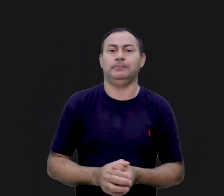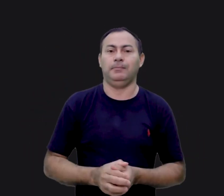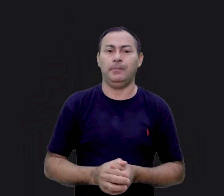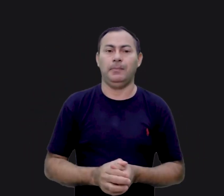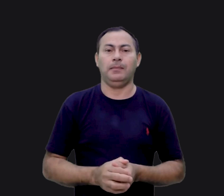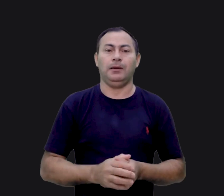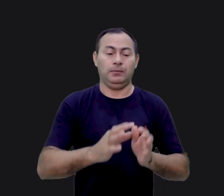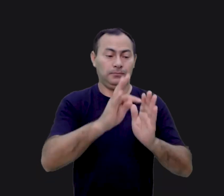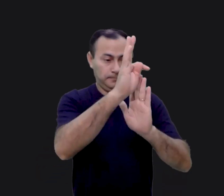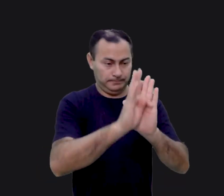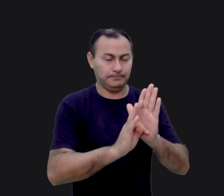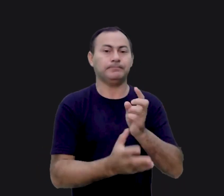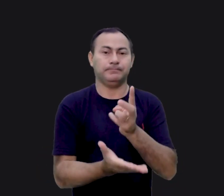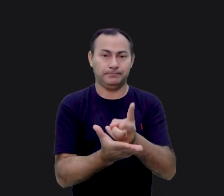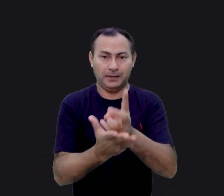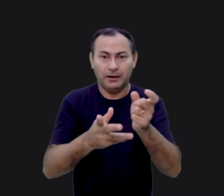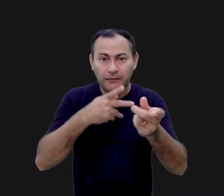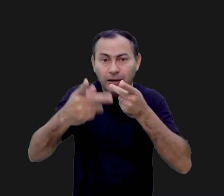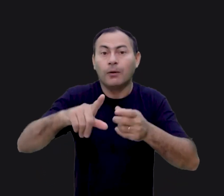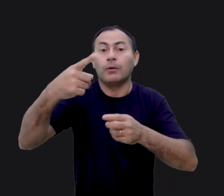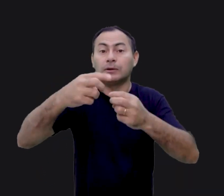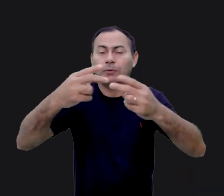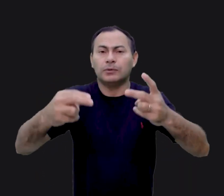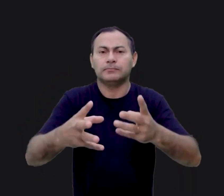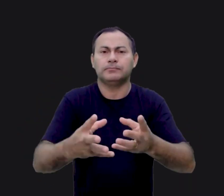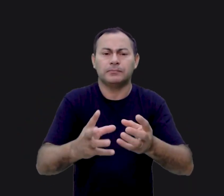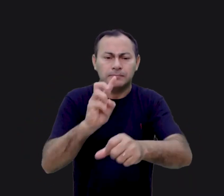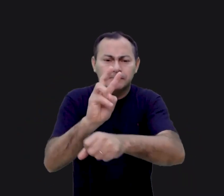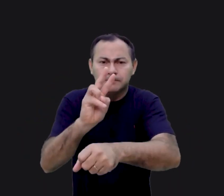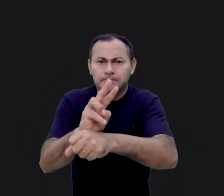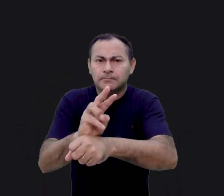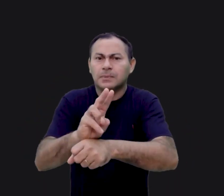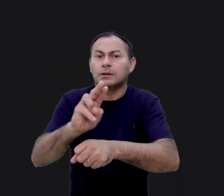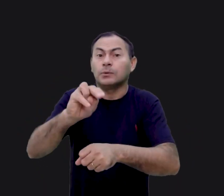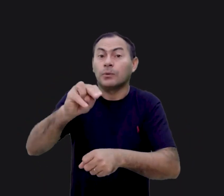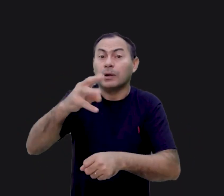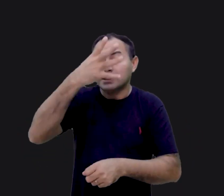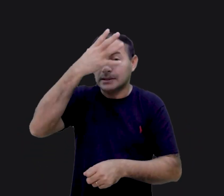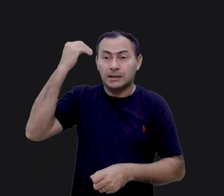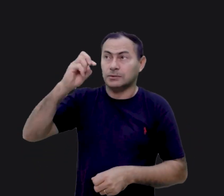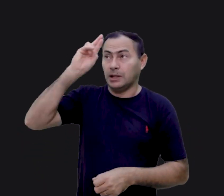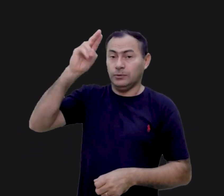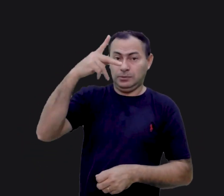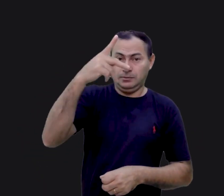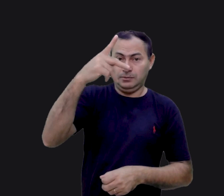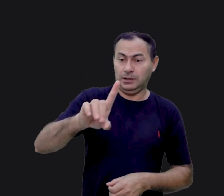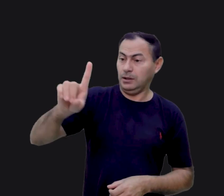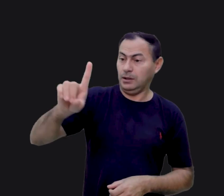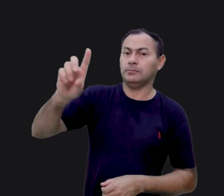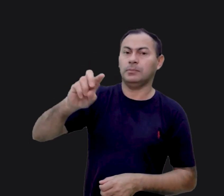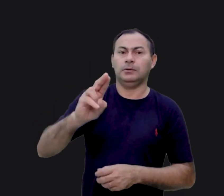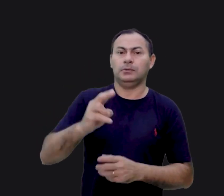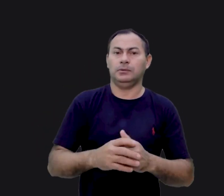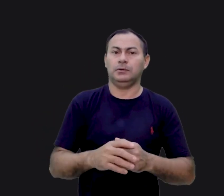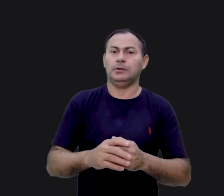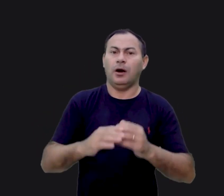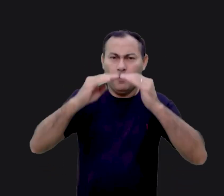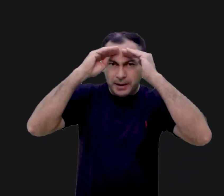Senhor o texto continua dizendo outras coisas guarda-te de não te esqueceres o Senhor teu Deus não cumprindo